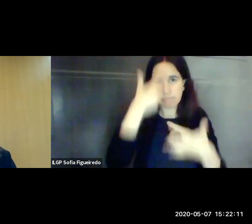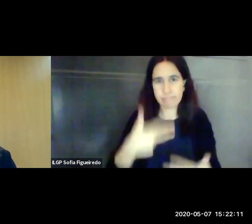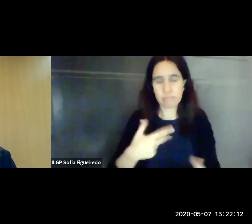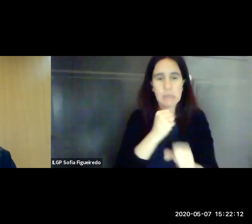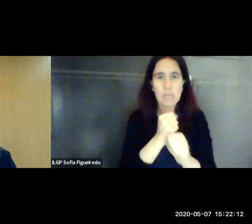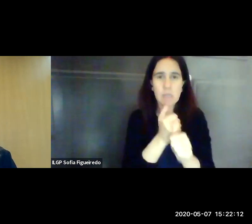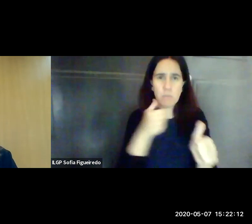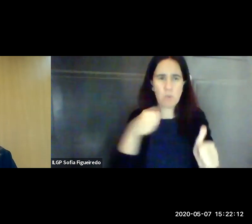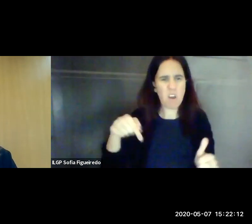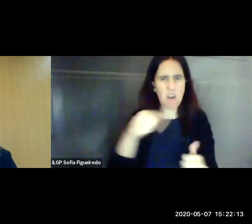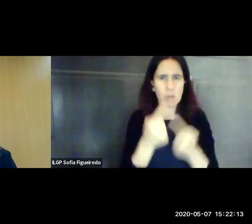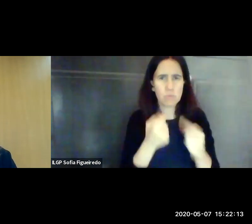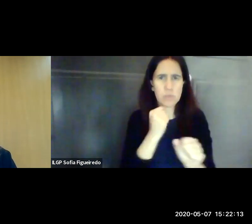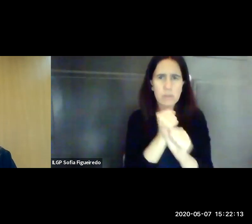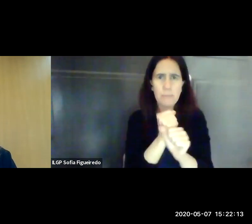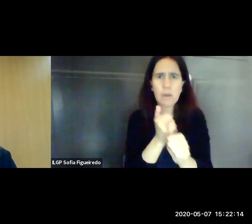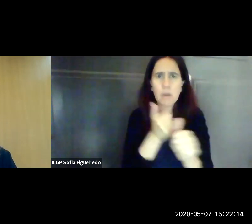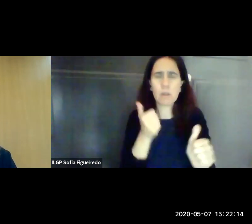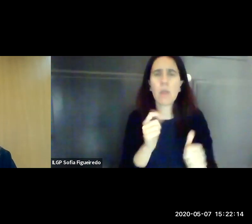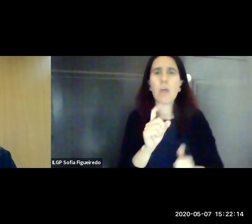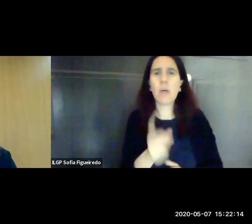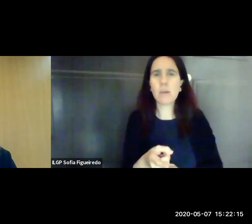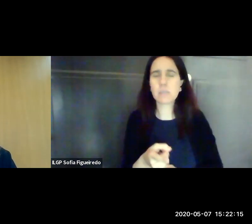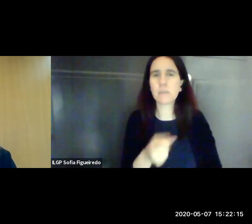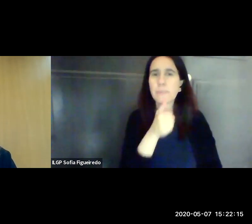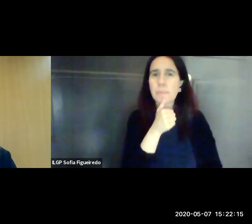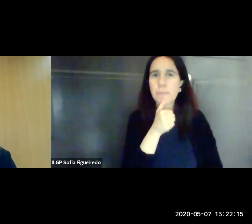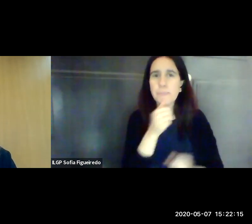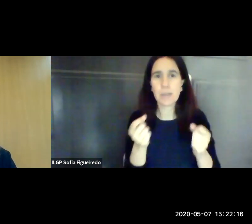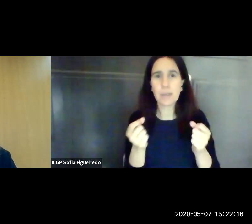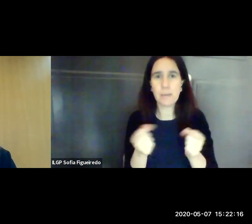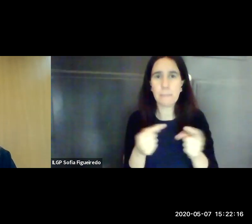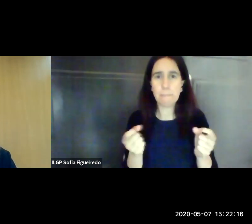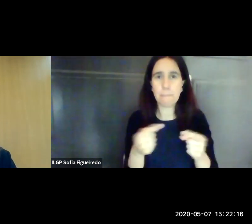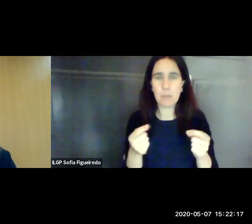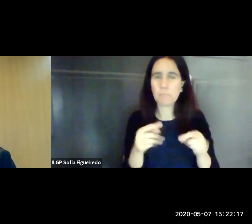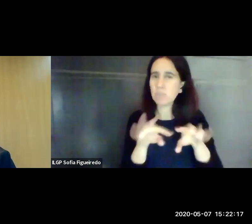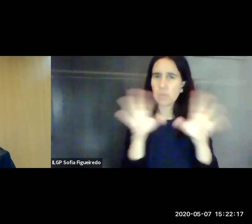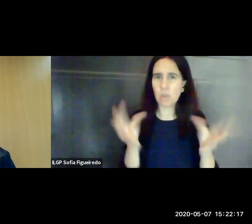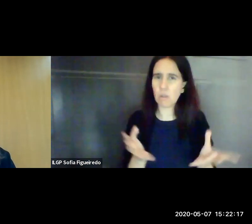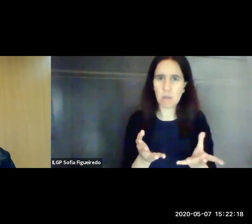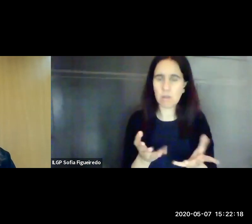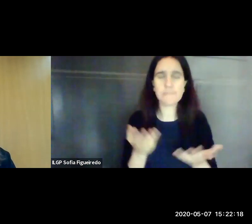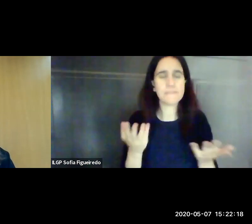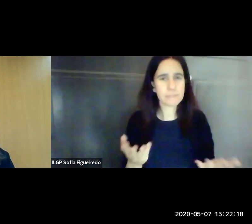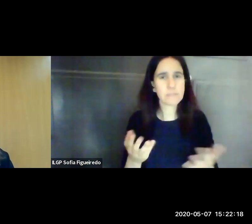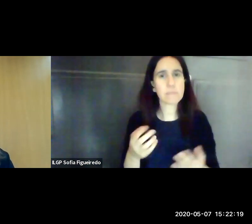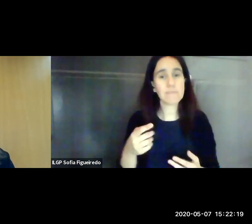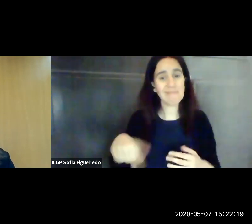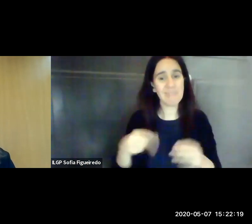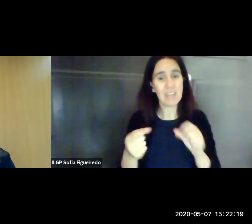fomos para teletrabalho, que é a questão do e-mail ser generalizado, ou seja, muitos dos nossos